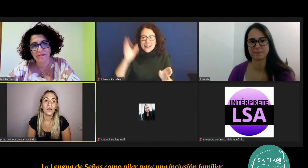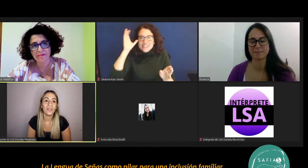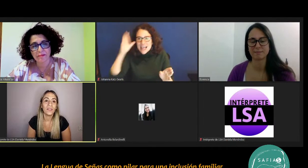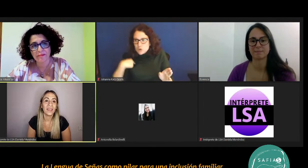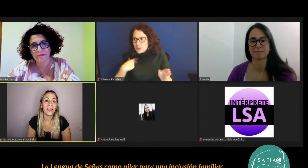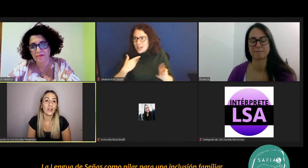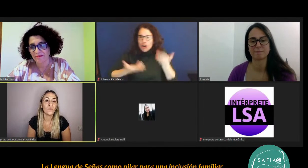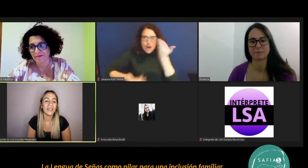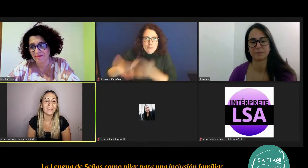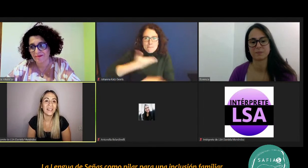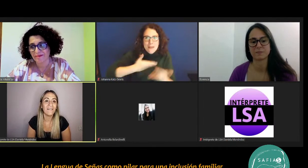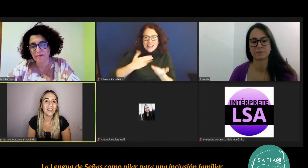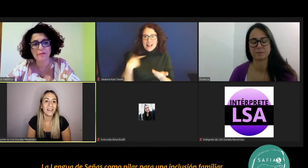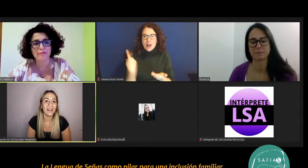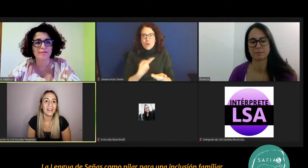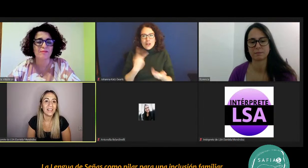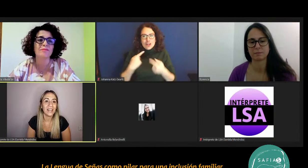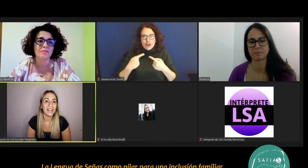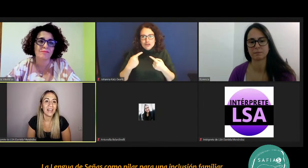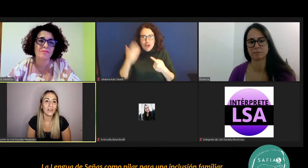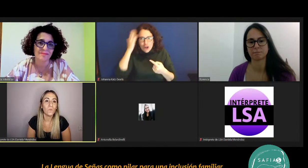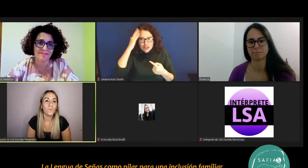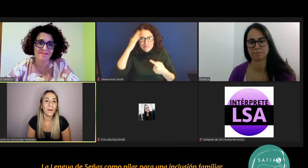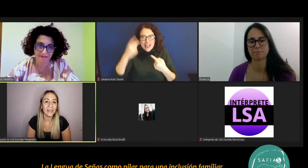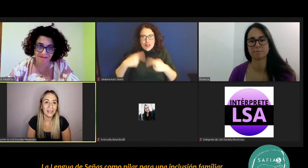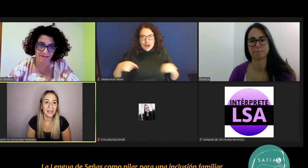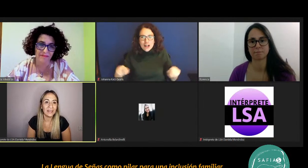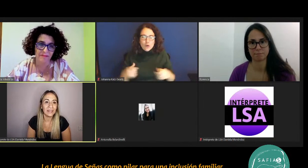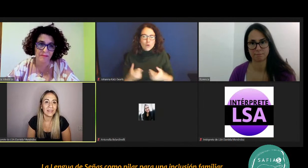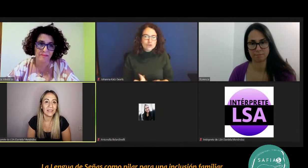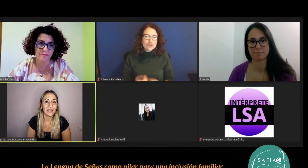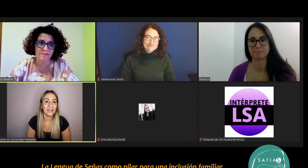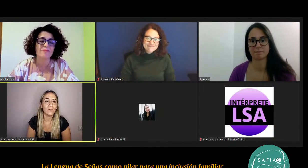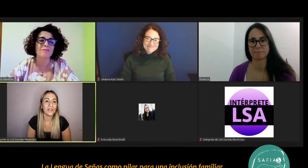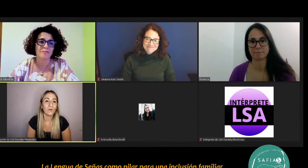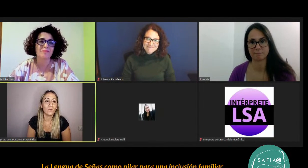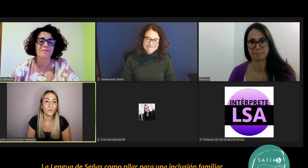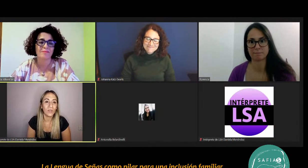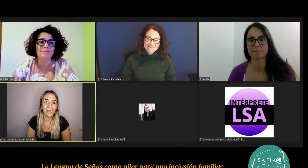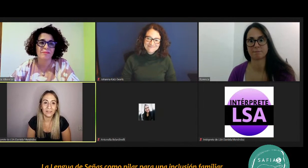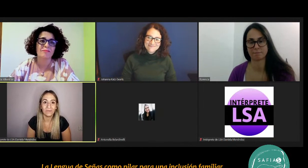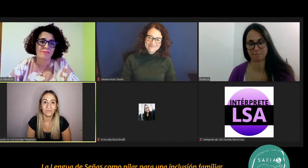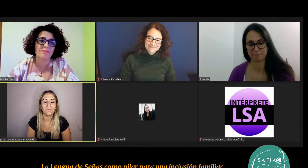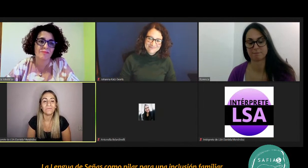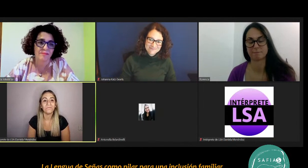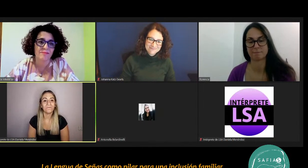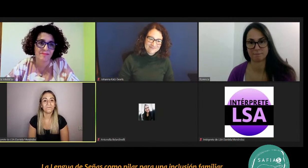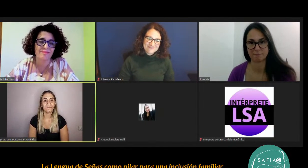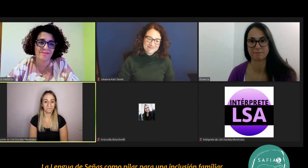información, de que la comunidad se abra, que la CAS comparta nuestras culturas.